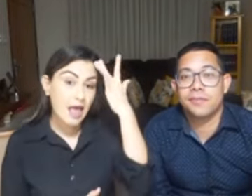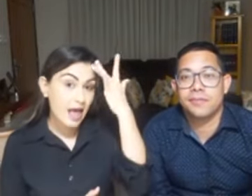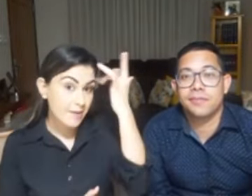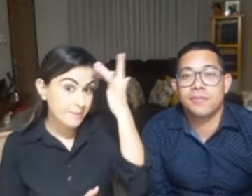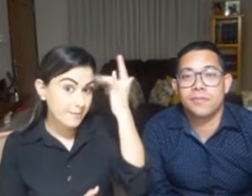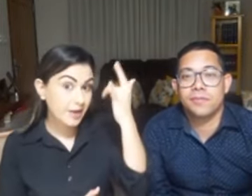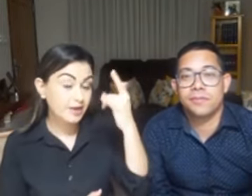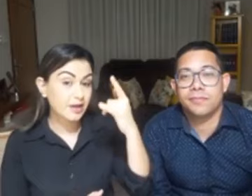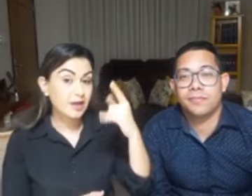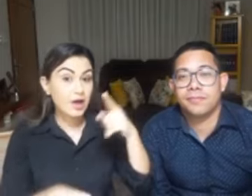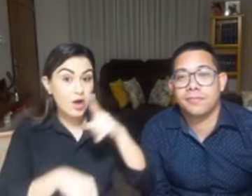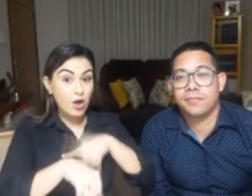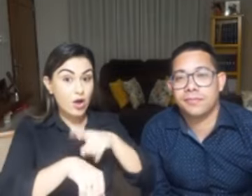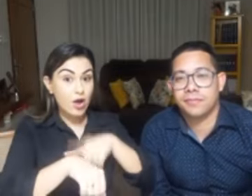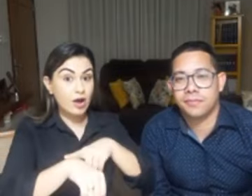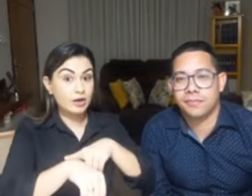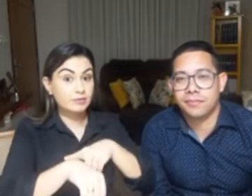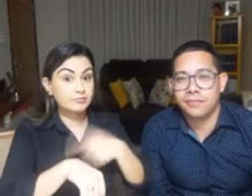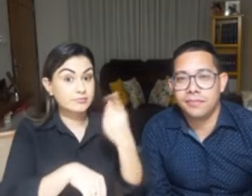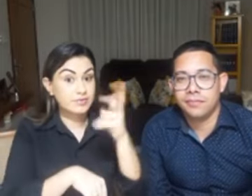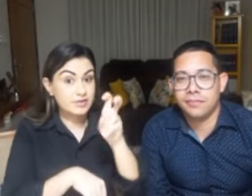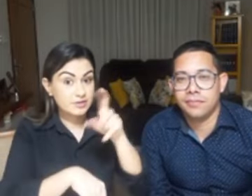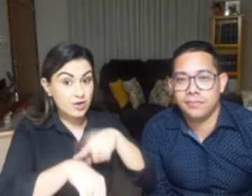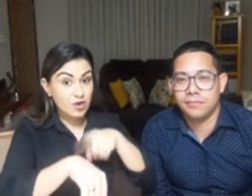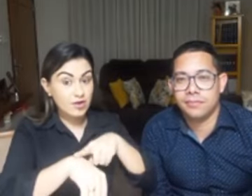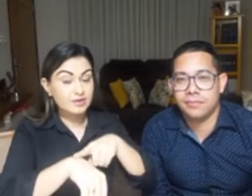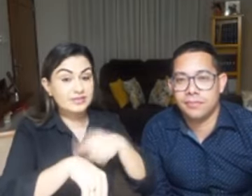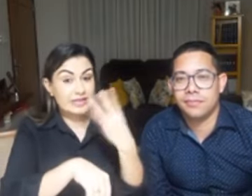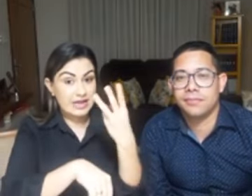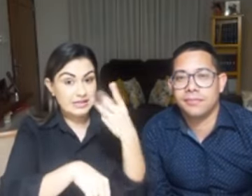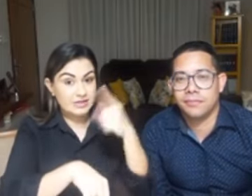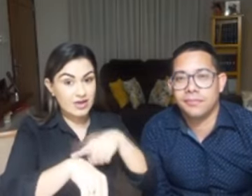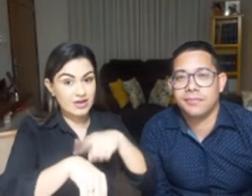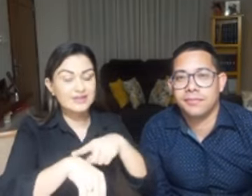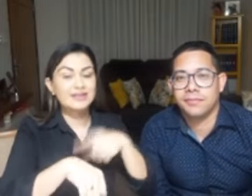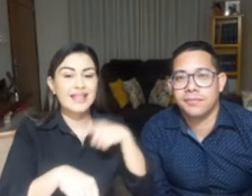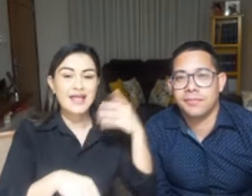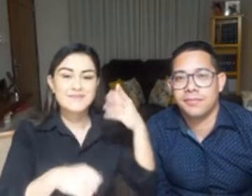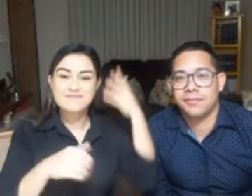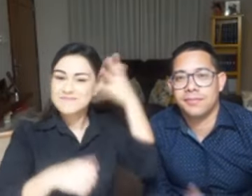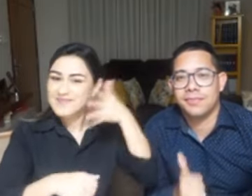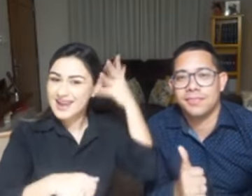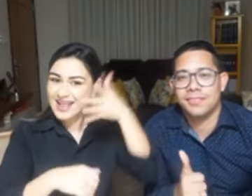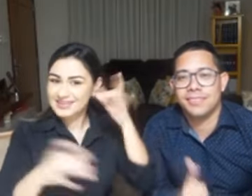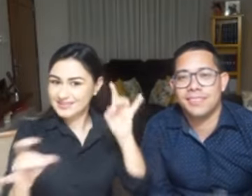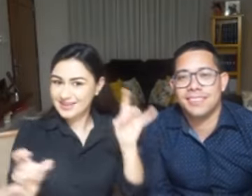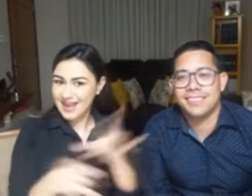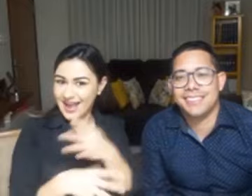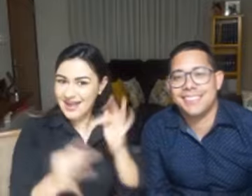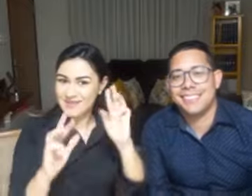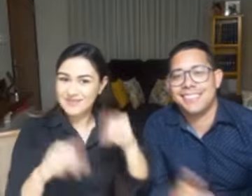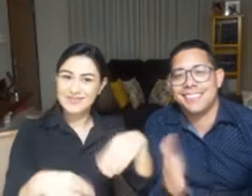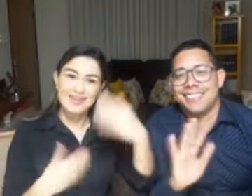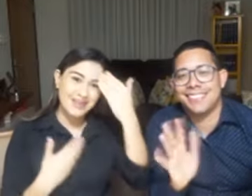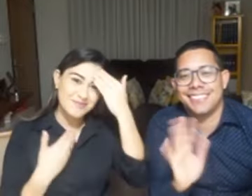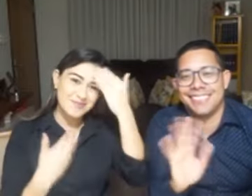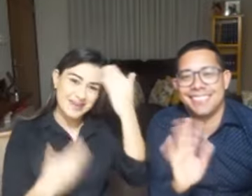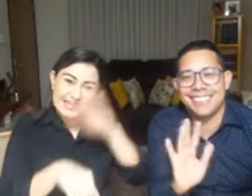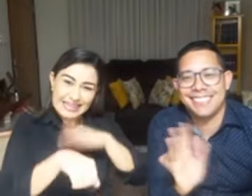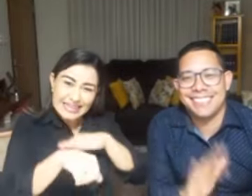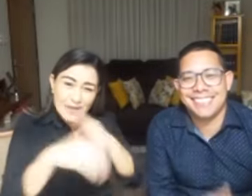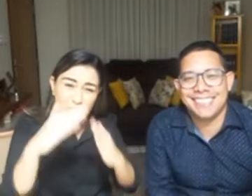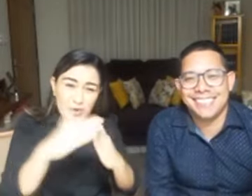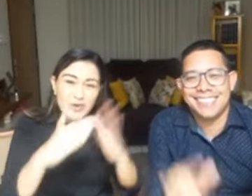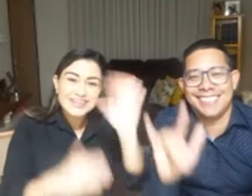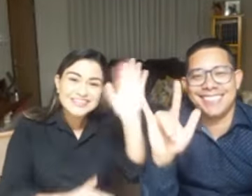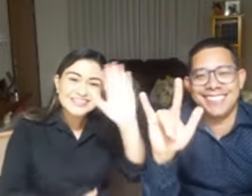15 horas, a última palestra, a palestra de encerramento e também sorteio de livro, tá? Então, gente, nosso tempo já está quase acabando. Tchau,